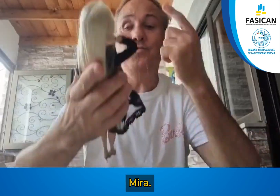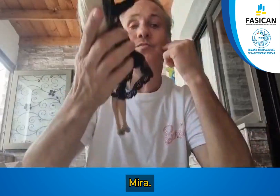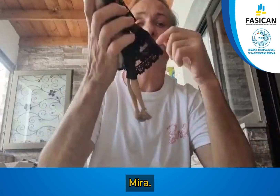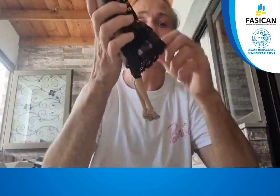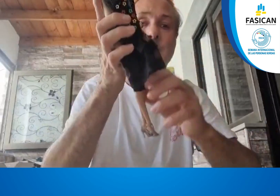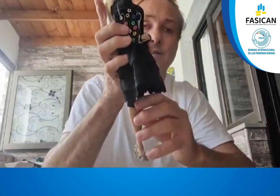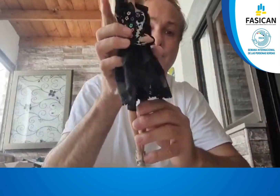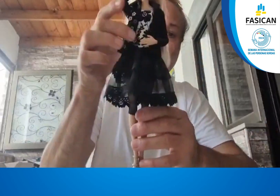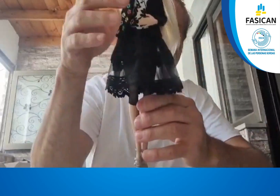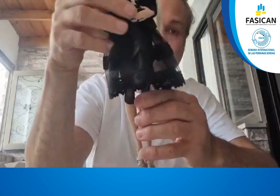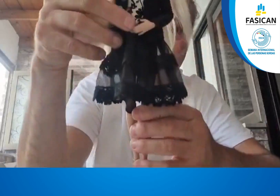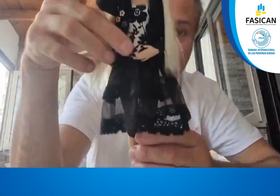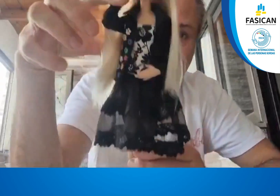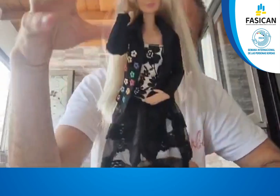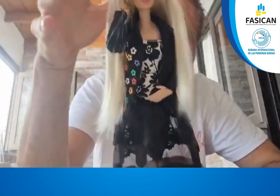Mira.